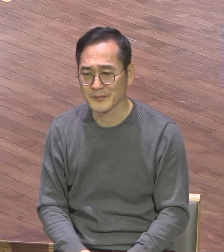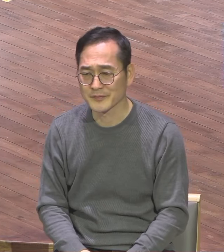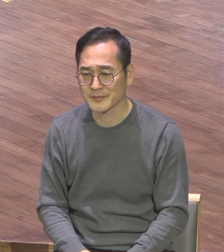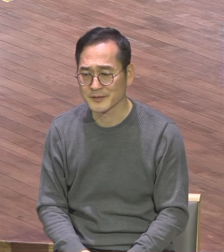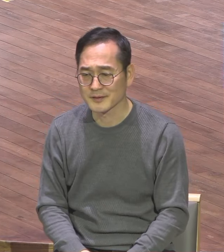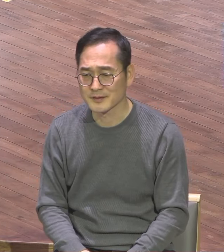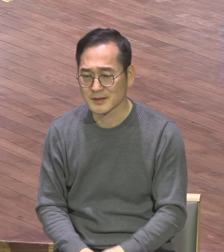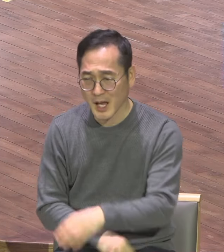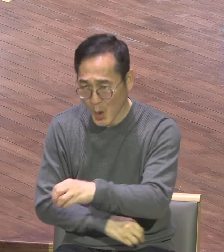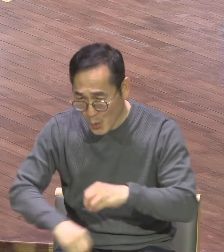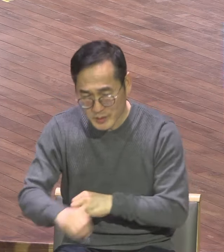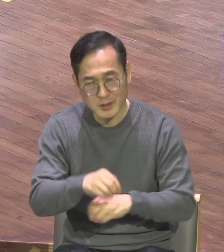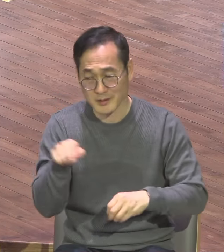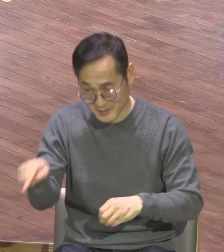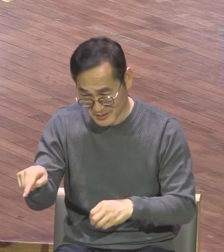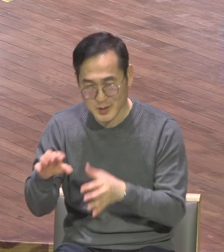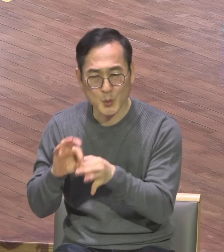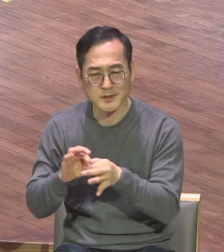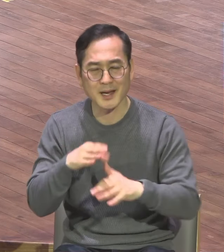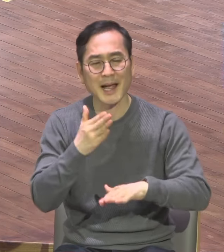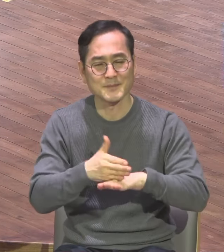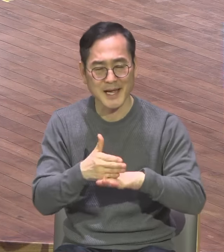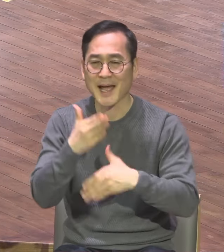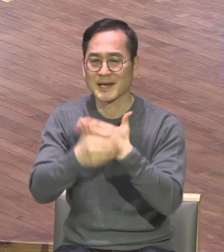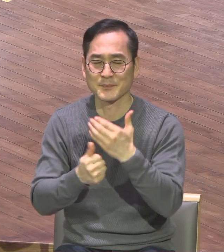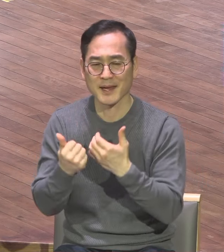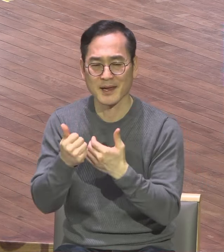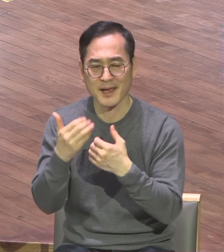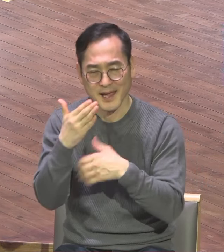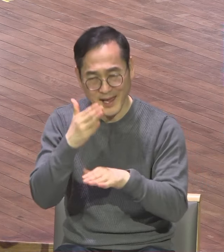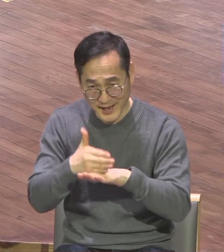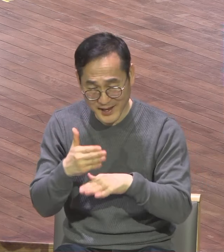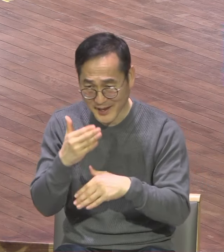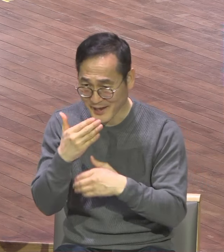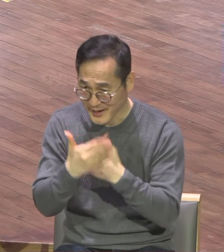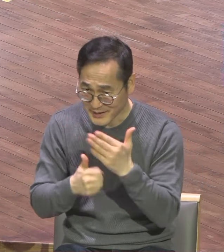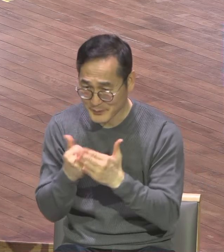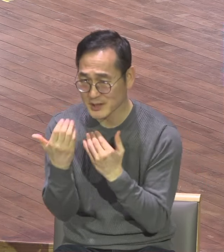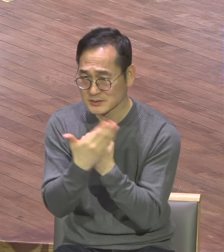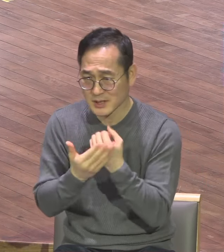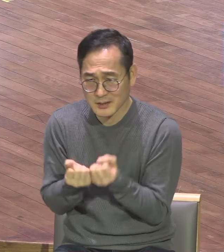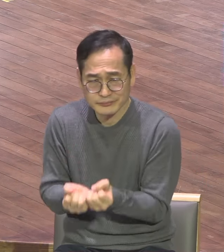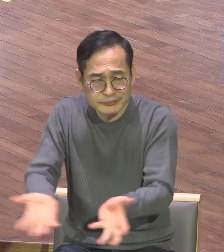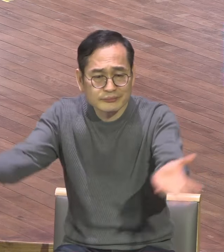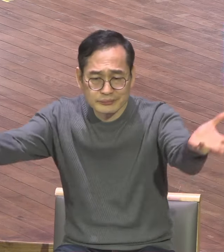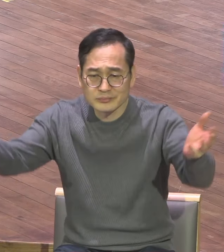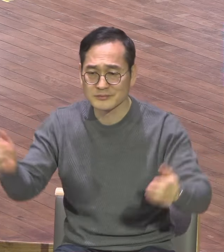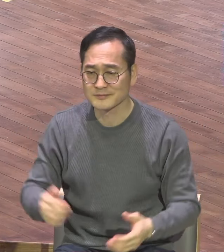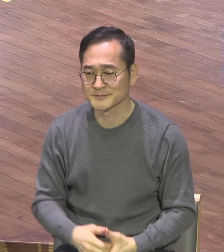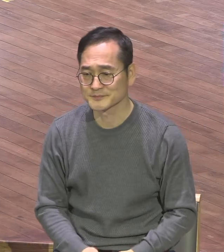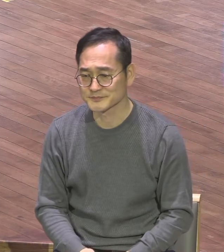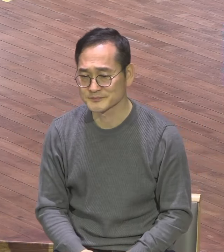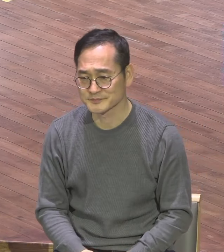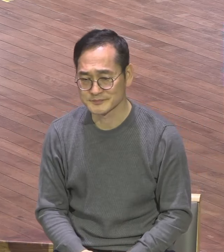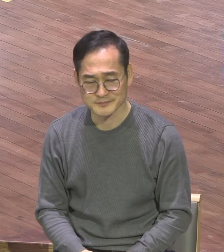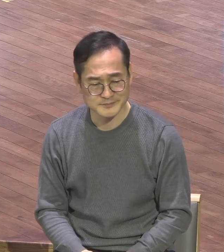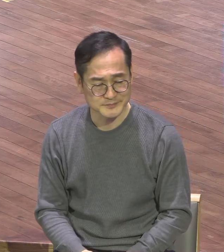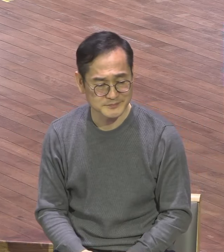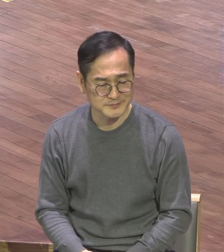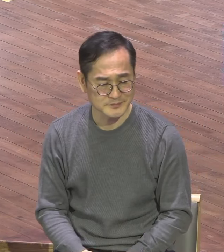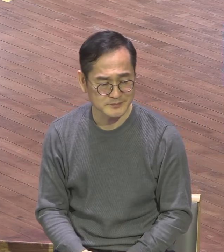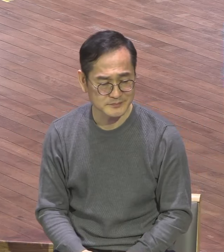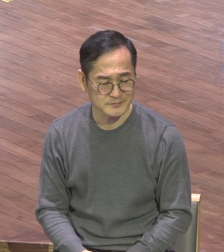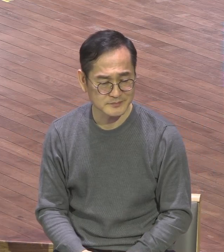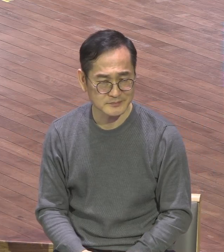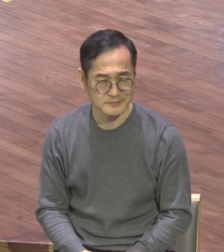수준의 감사 기도가 아니란 말이에요. 그런 식으로 살면 감사 언제 하겠어요? 무슨 감사할 게 있겠냐고요. 늘 불평